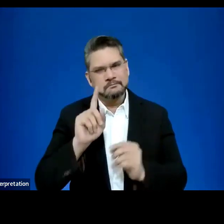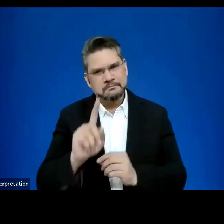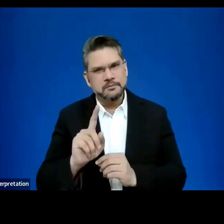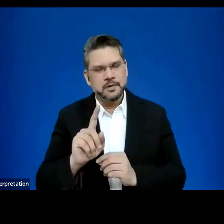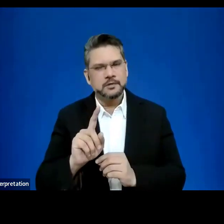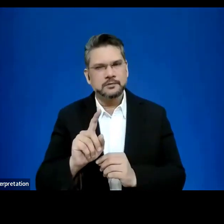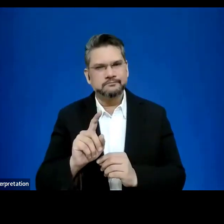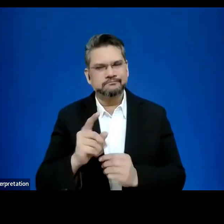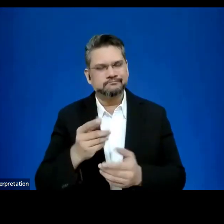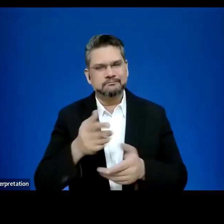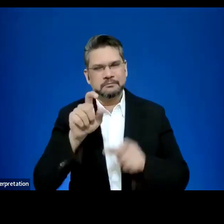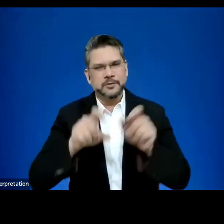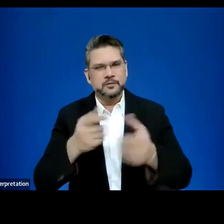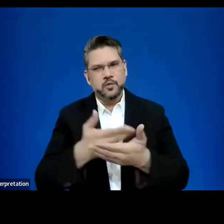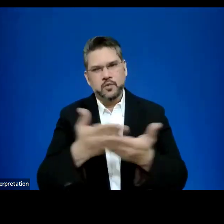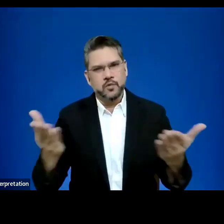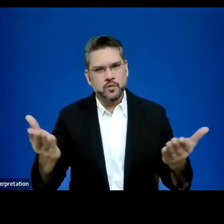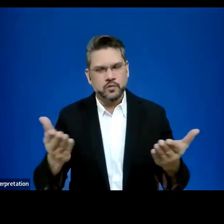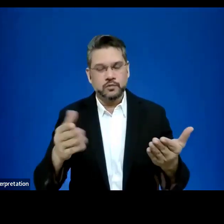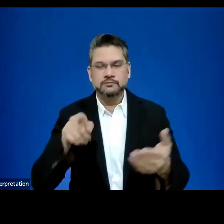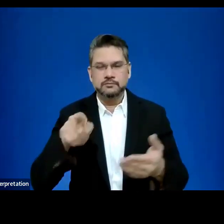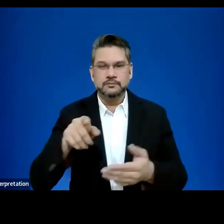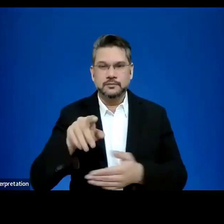我的心，我可能没有见过。